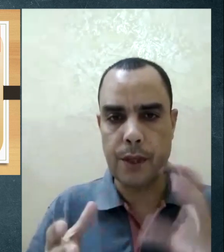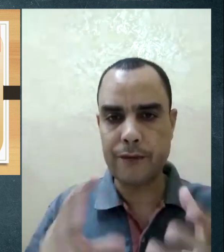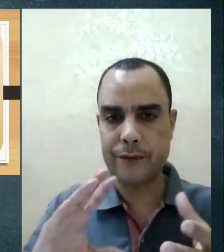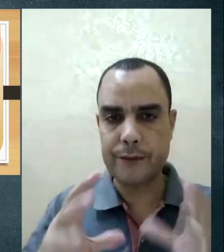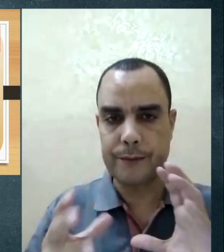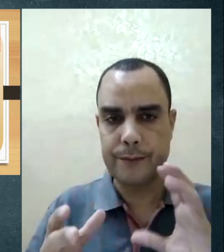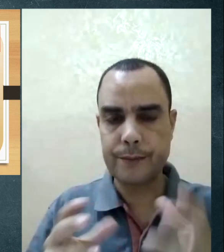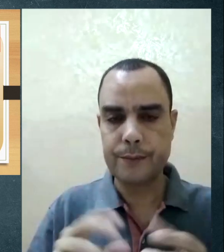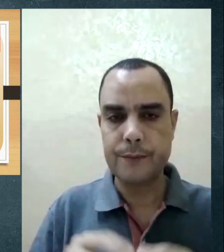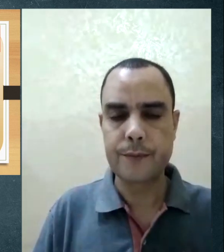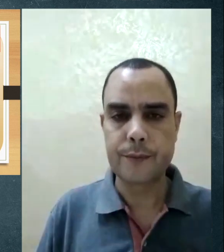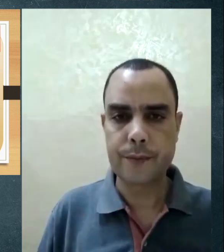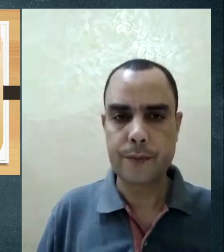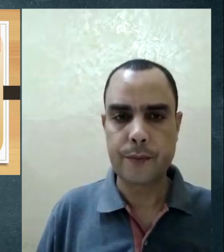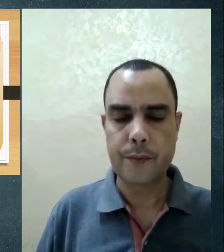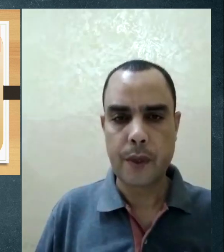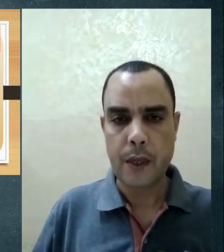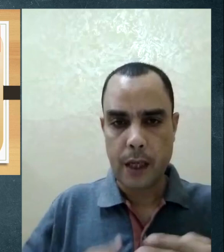صف